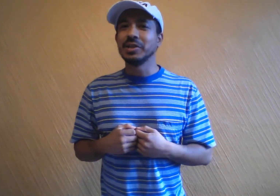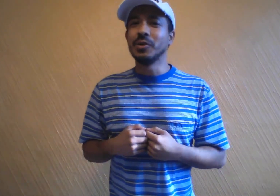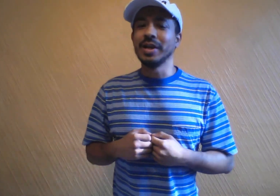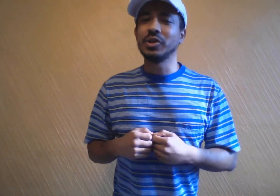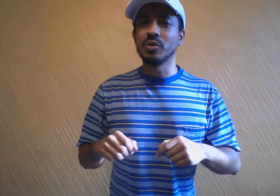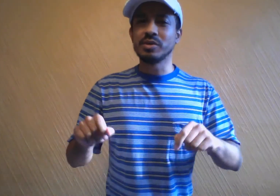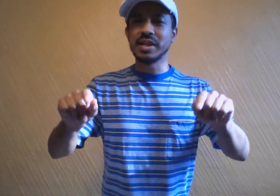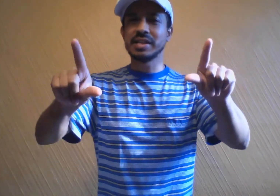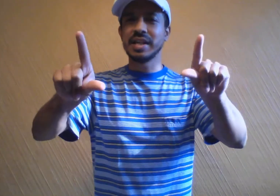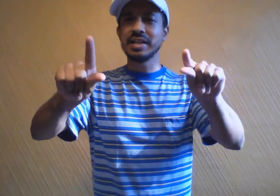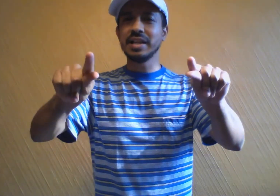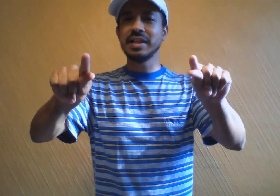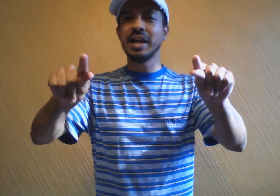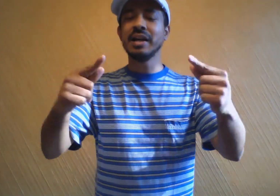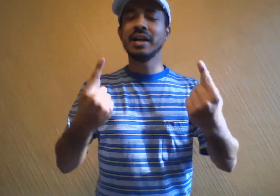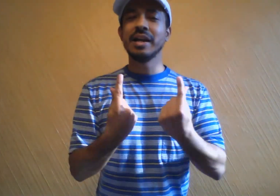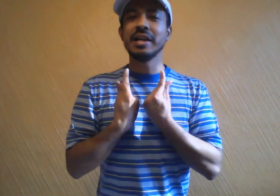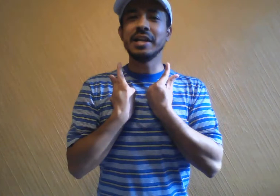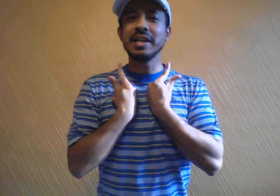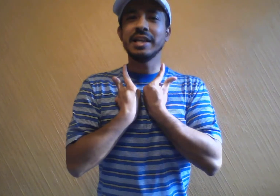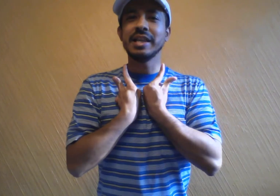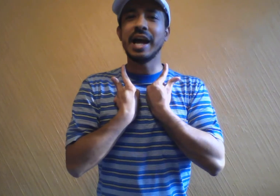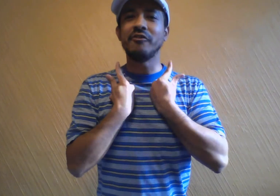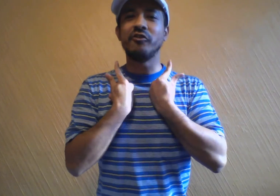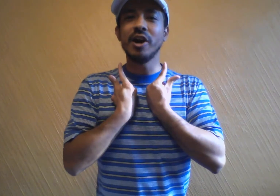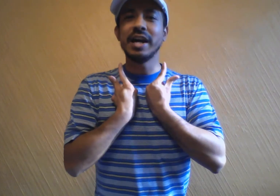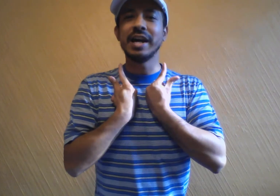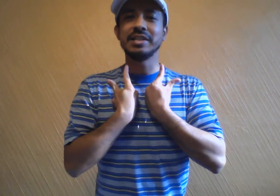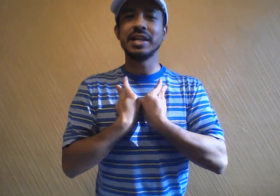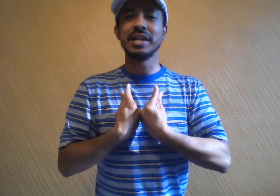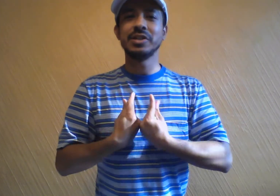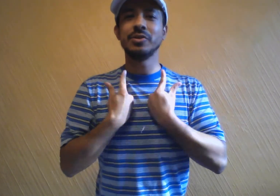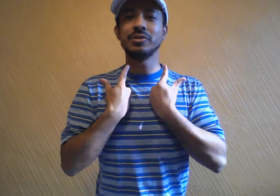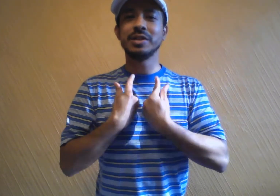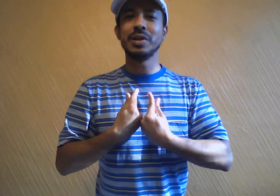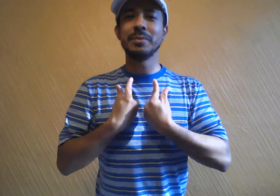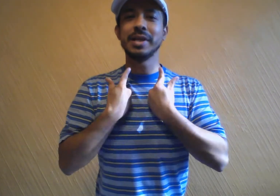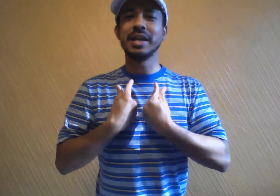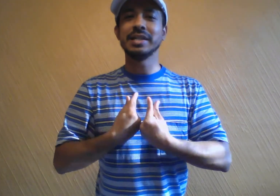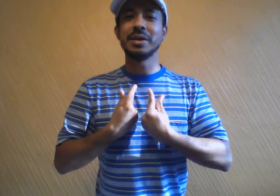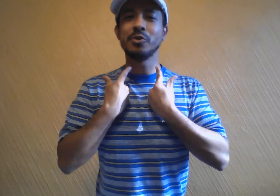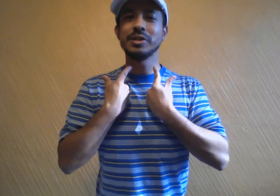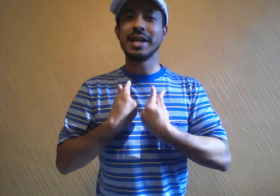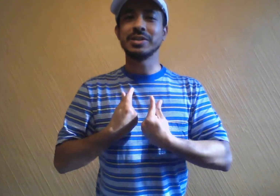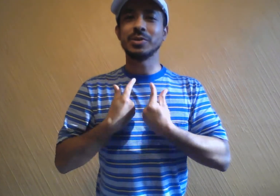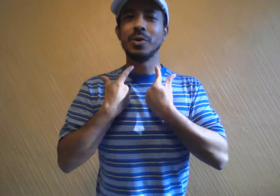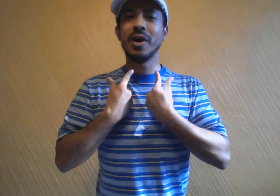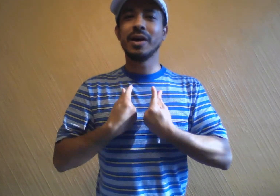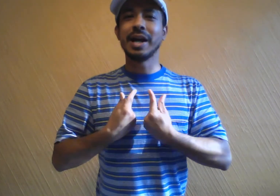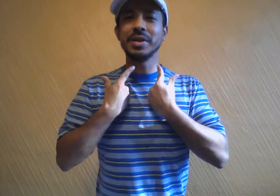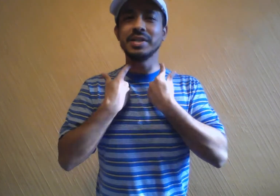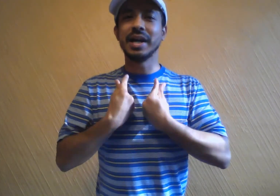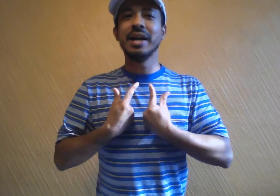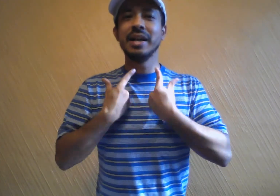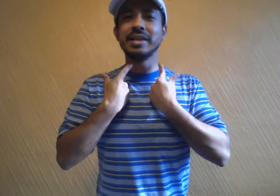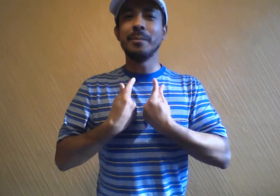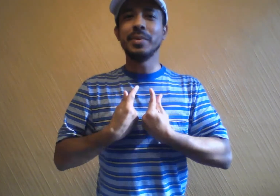adentro. Entonces 70 y de afuera hacia adentro simplemente hacemos esto. Camisa.